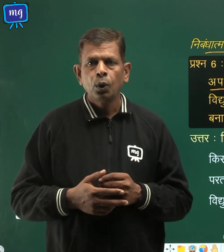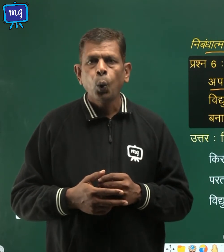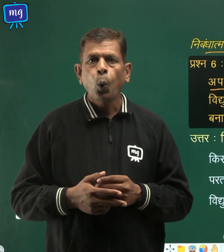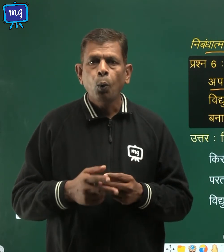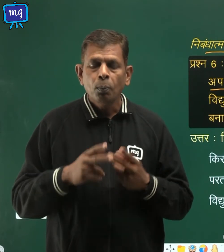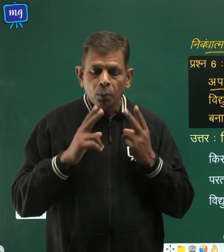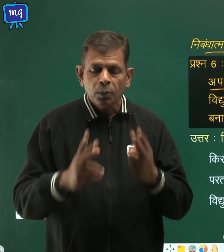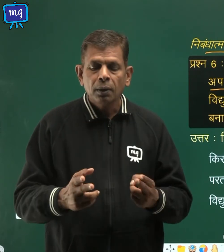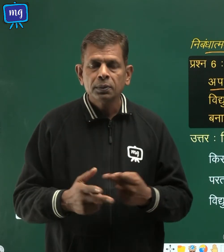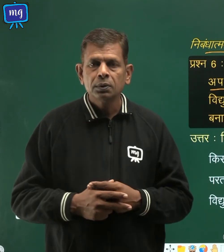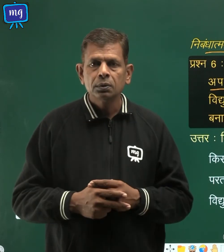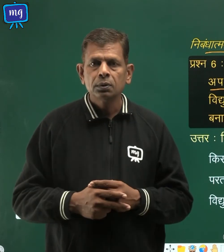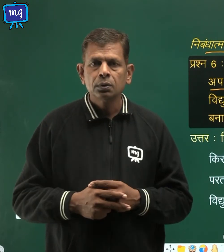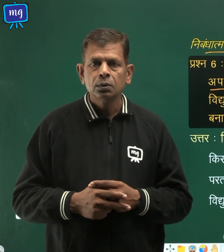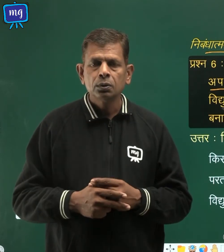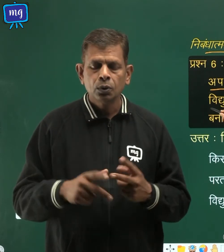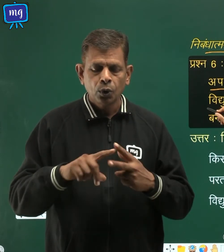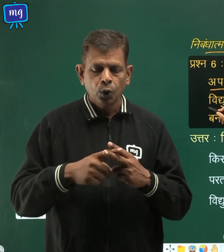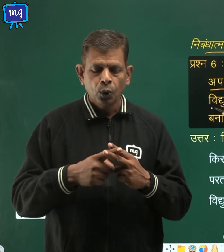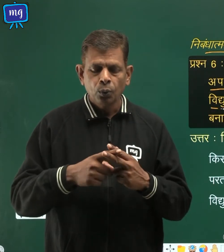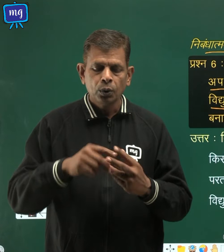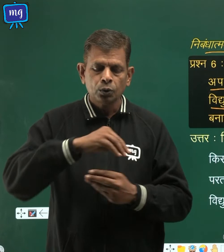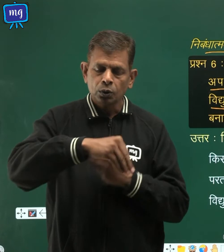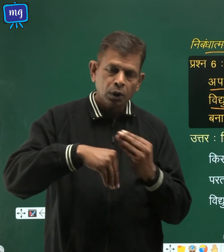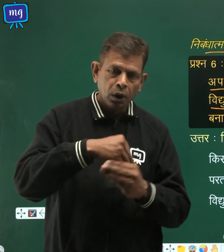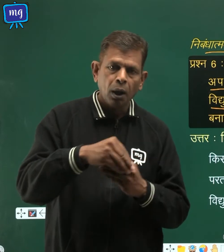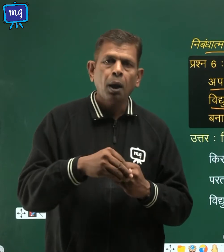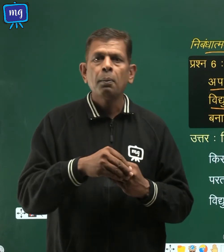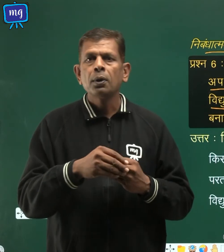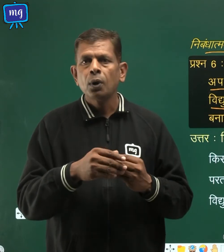उपलब्ध विद्युत लेपित वस्तुओं की